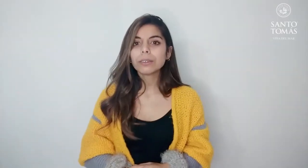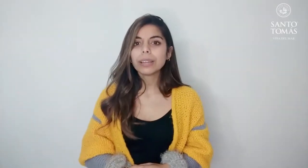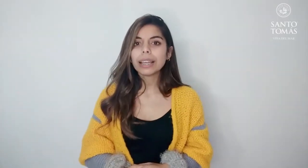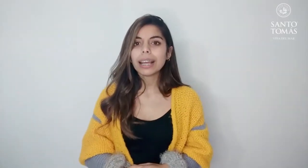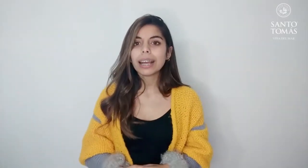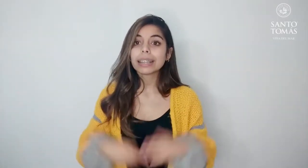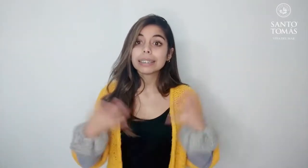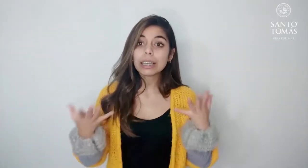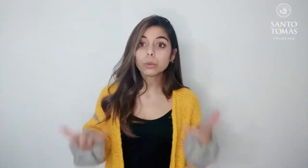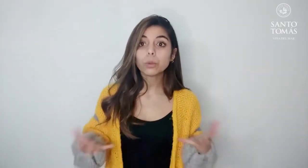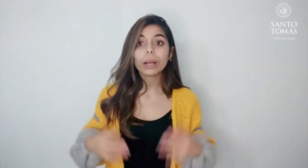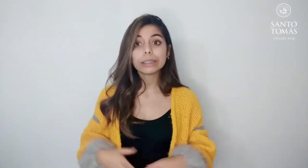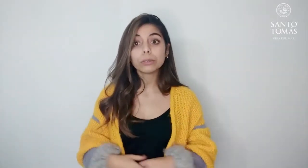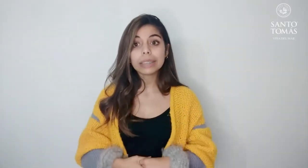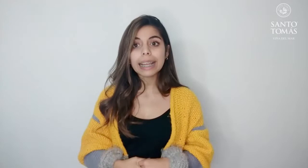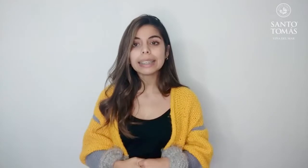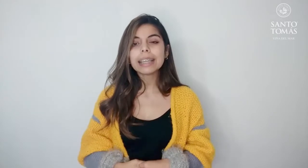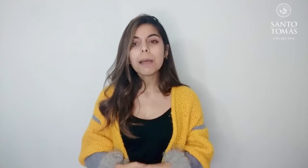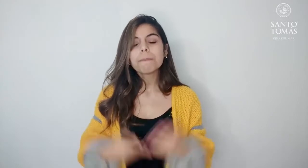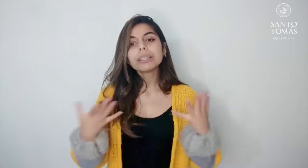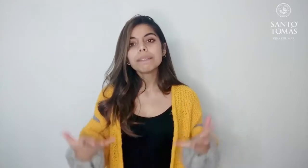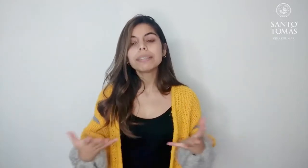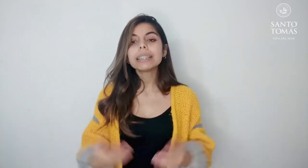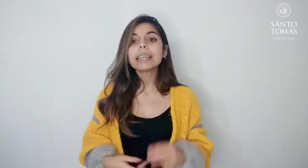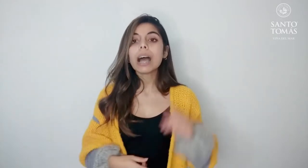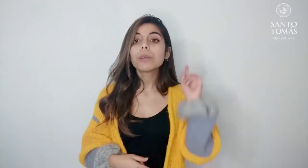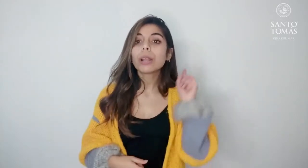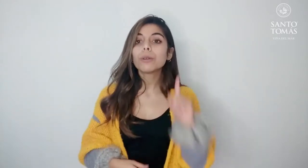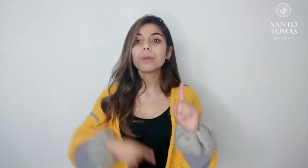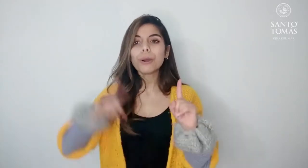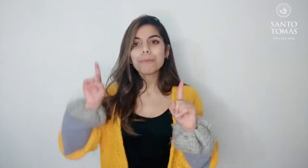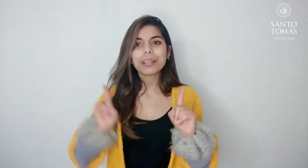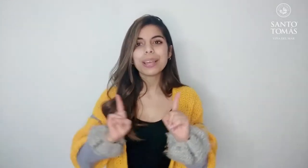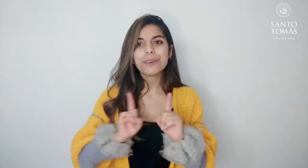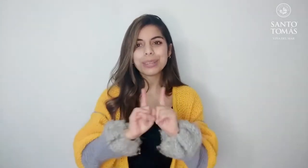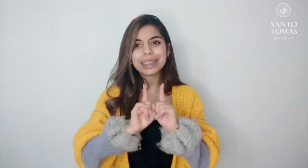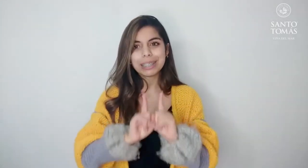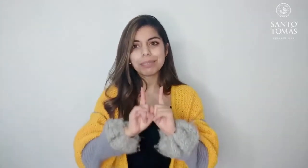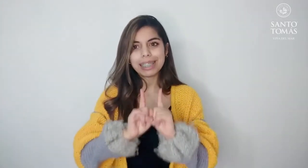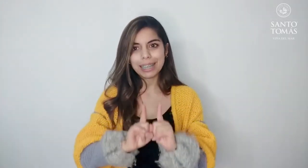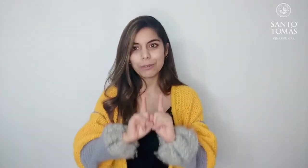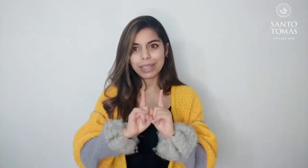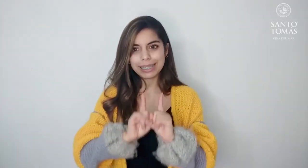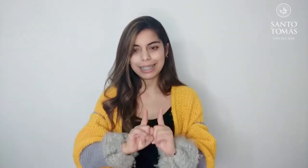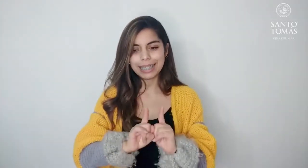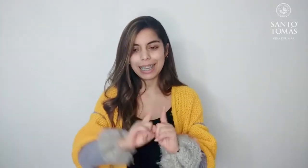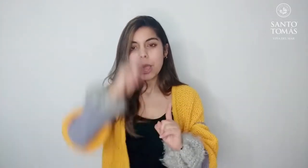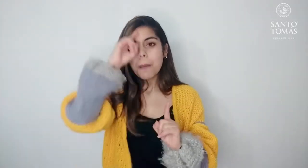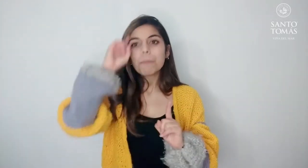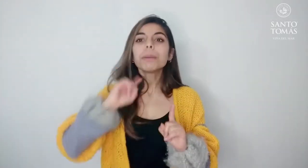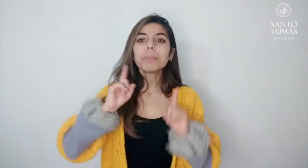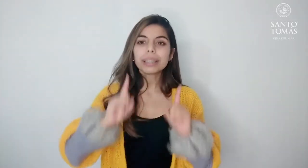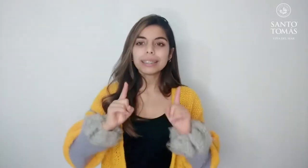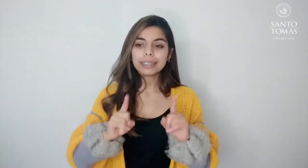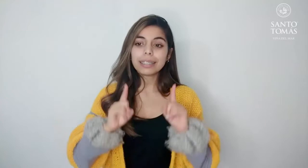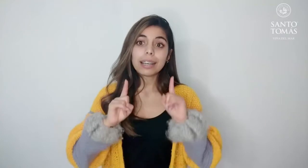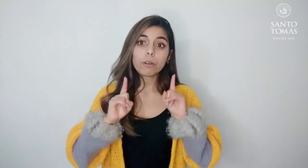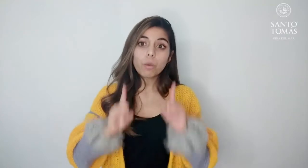en la casa de estudio a sus salas muchas veces a un alumno acompañado de un intérprete en lengua de señas. Muy importante tener en